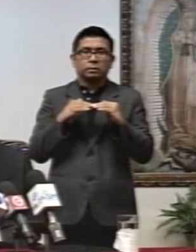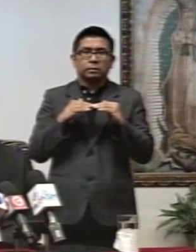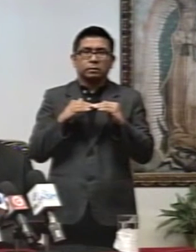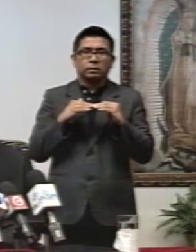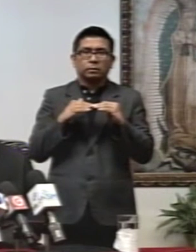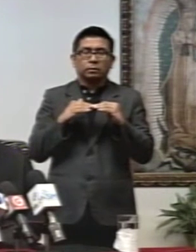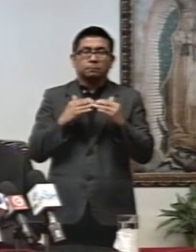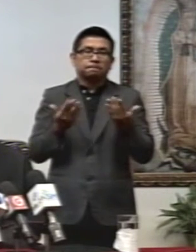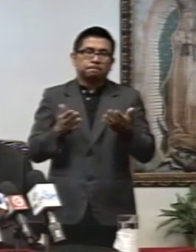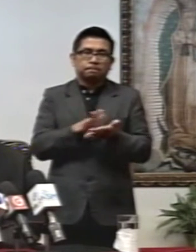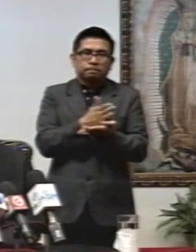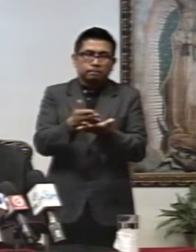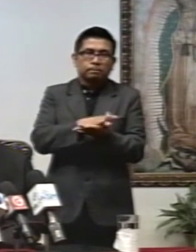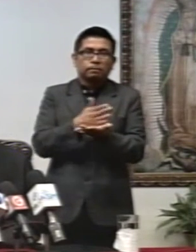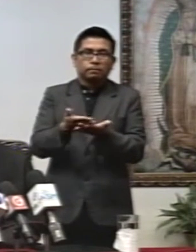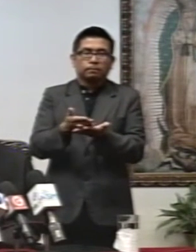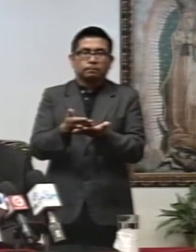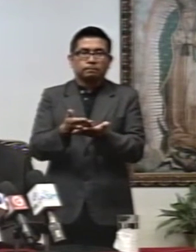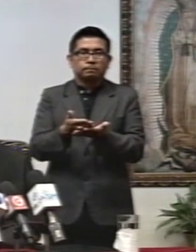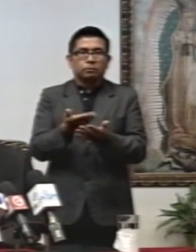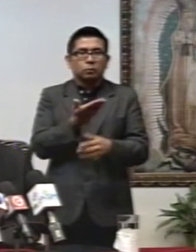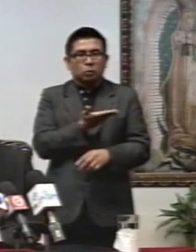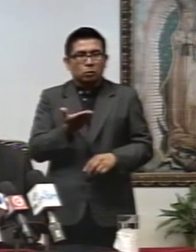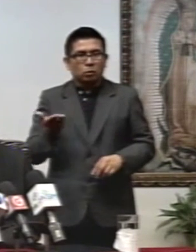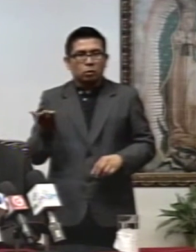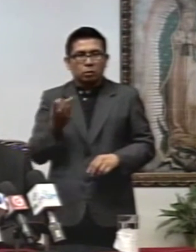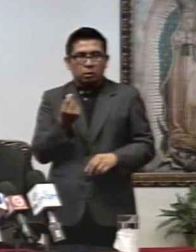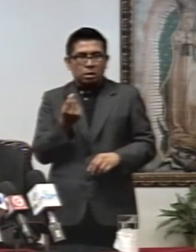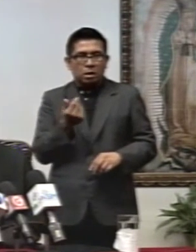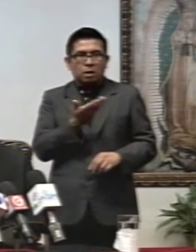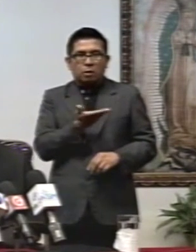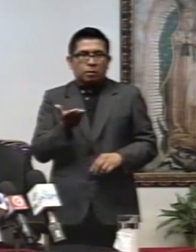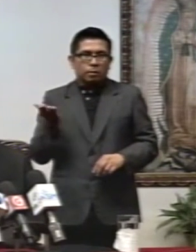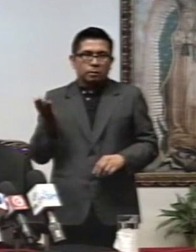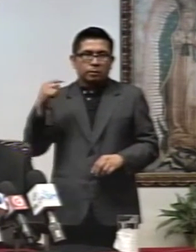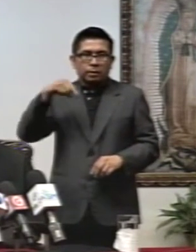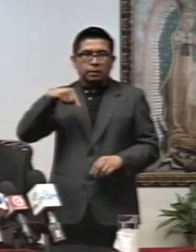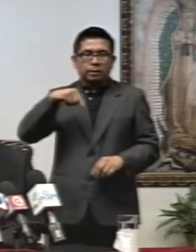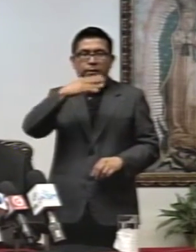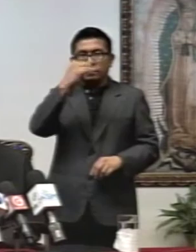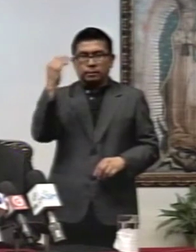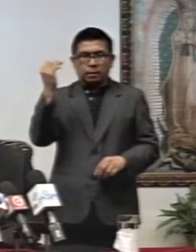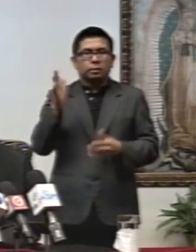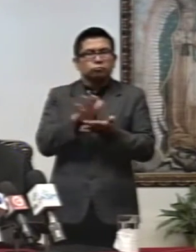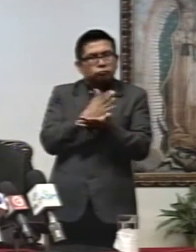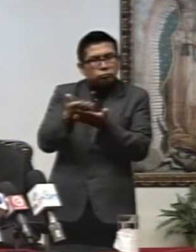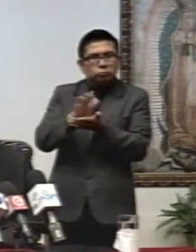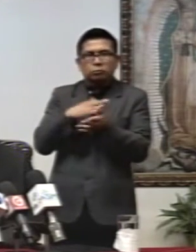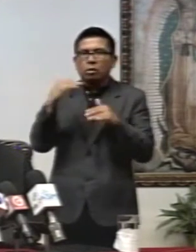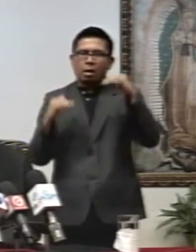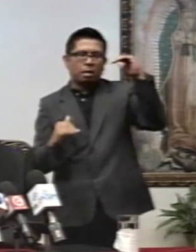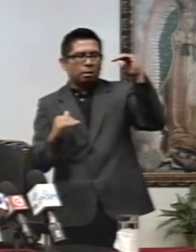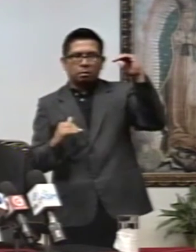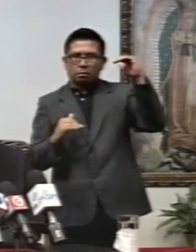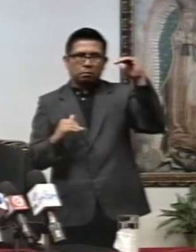y pues compartir las riquezas del país,